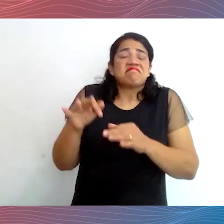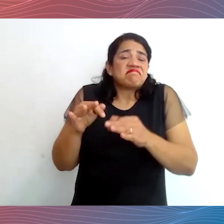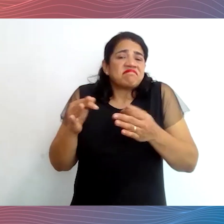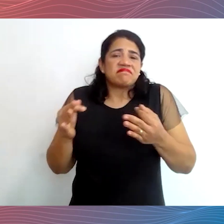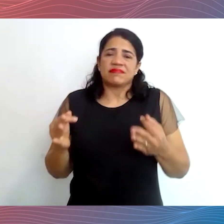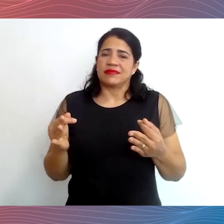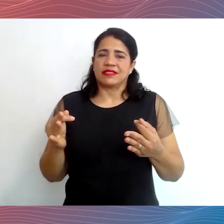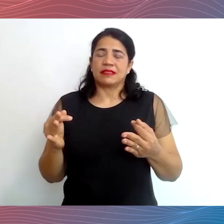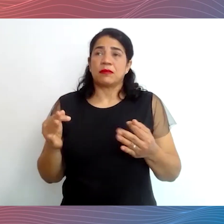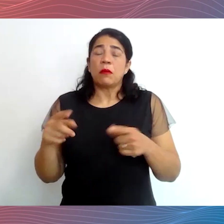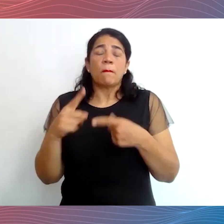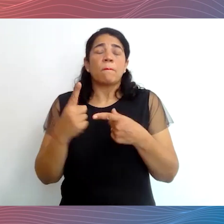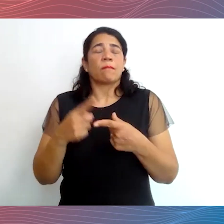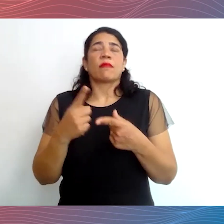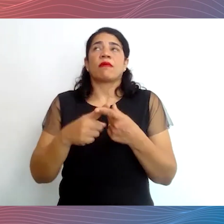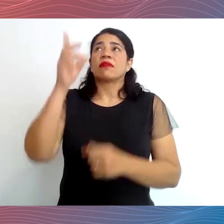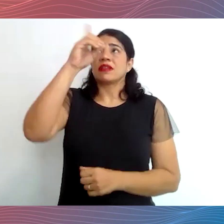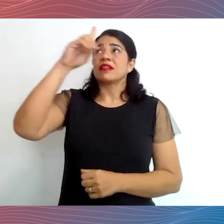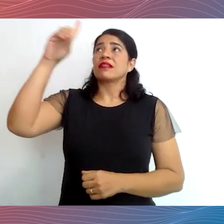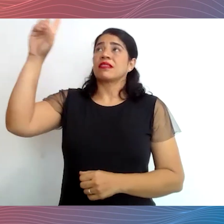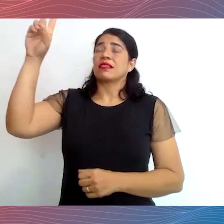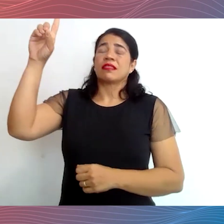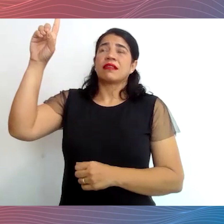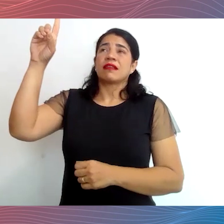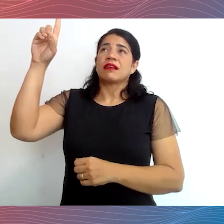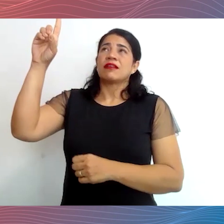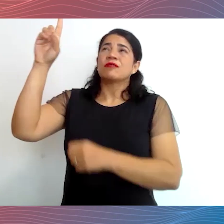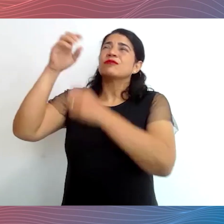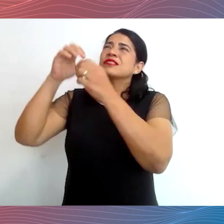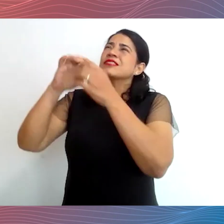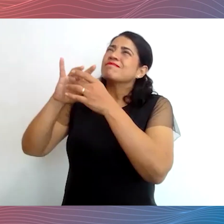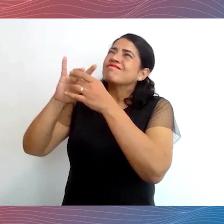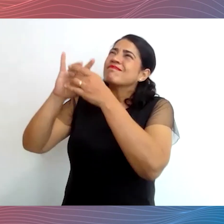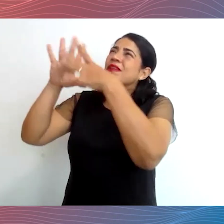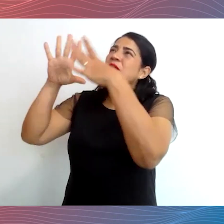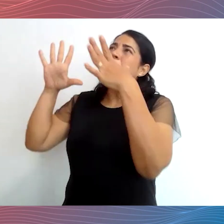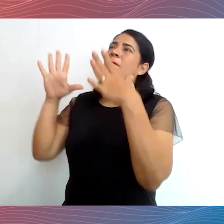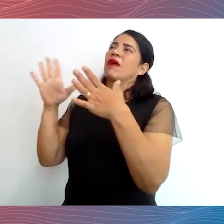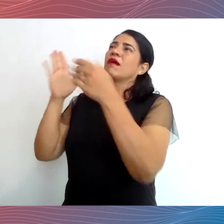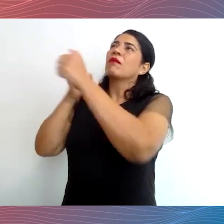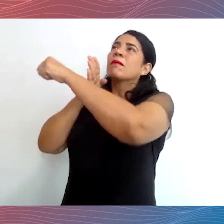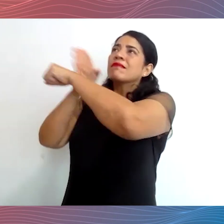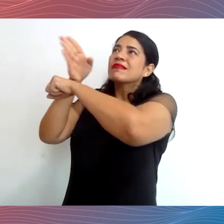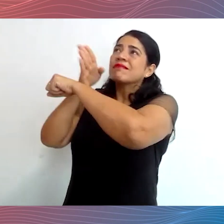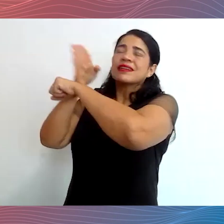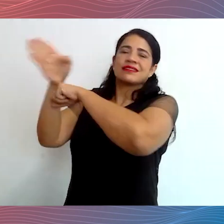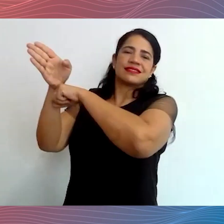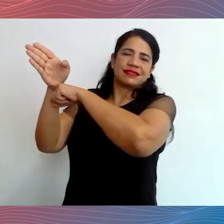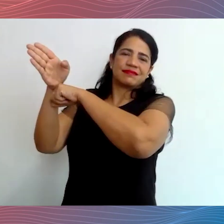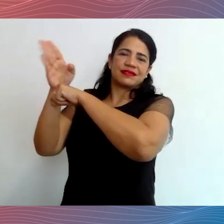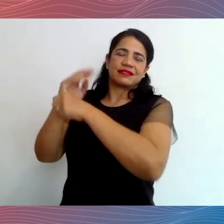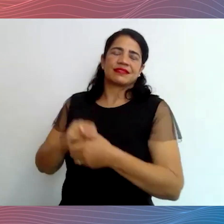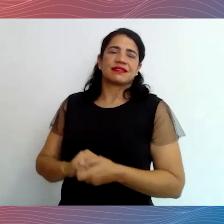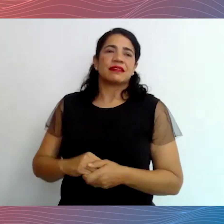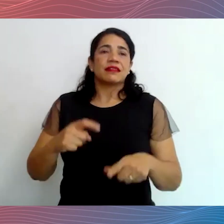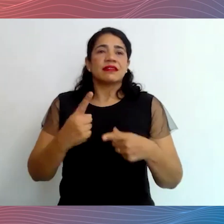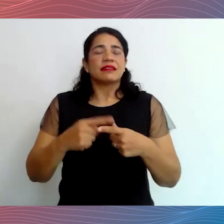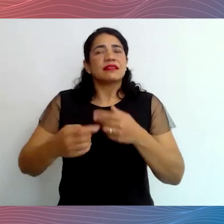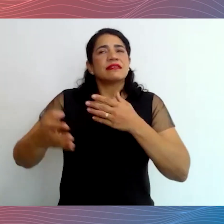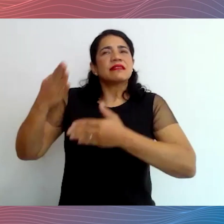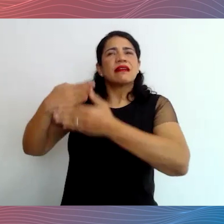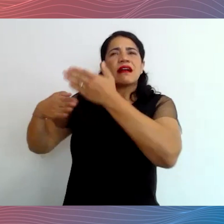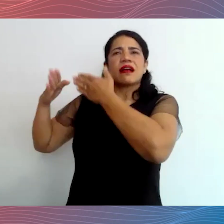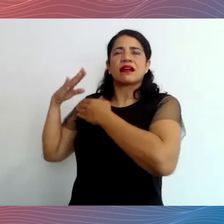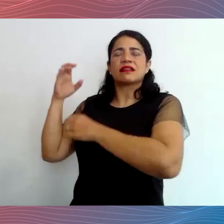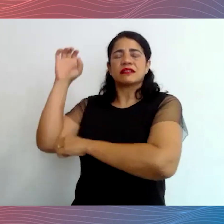comportas, porque Deus no jardim do Éden fechou o caminho para a árvore da vida, mas Ele não